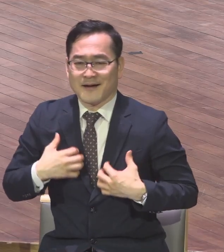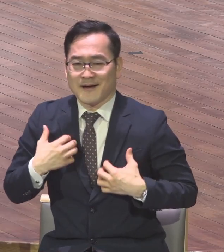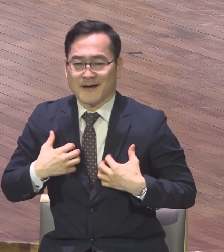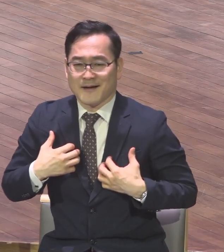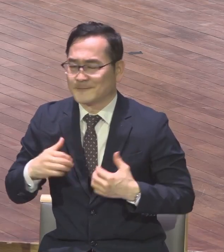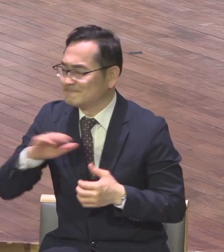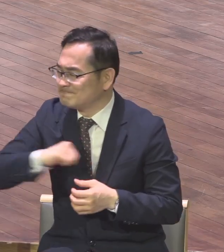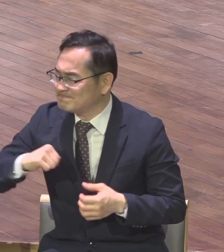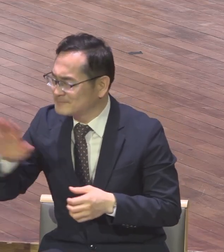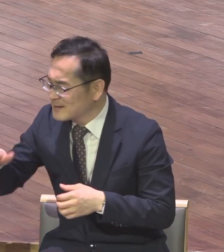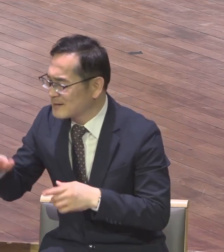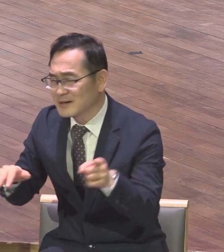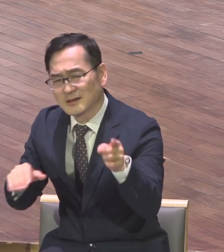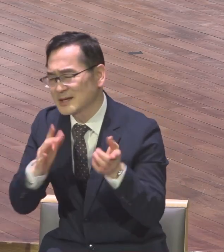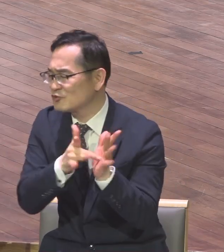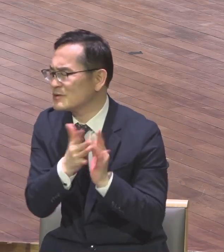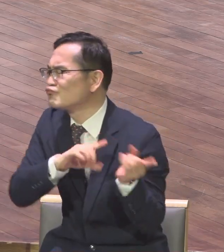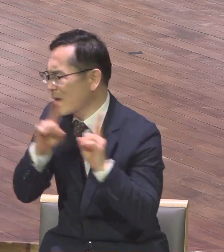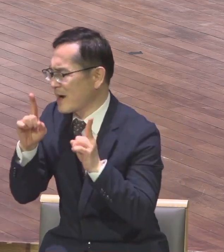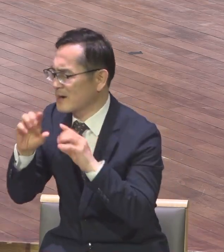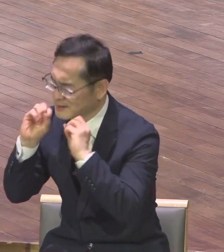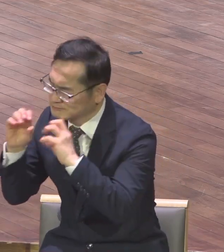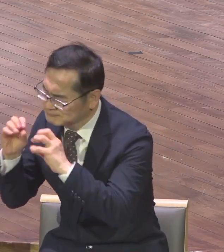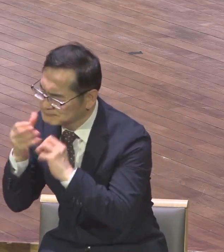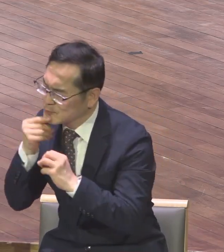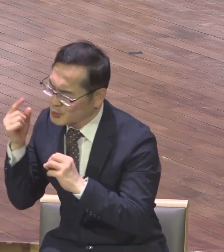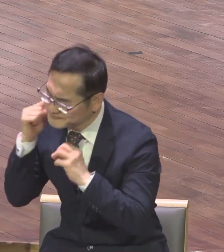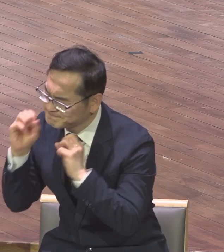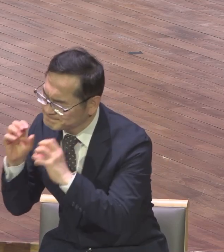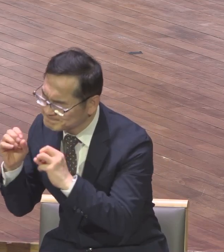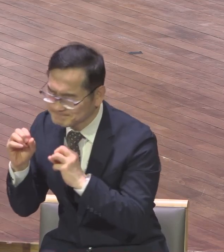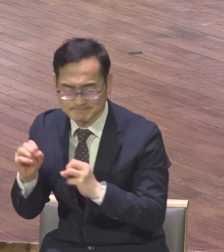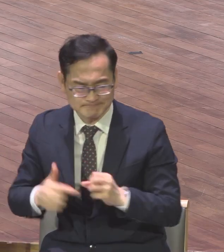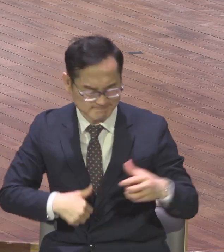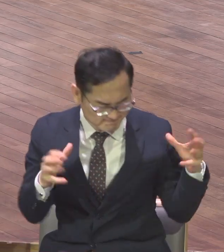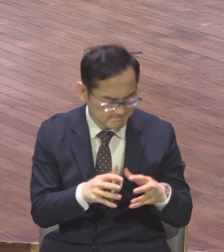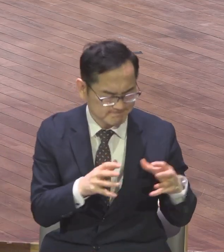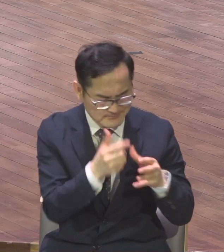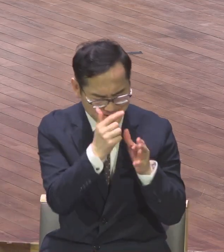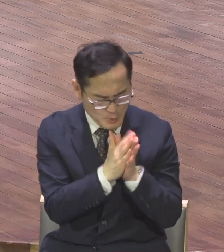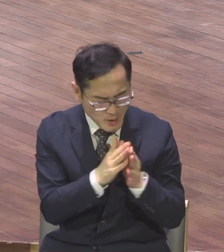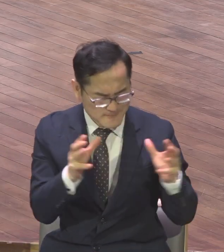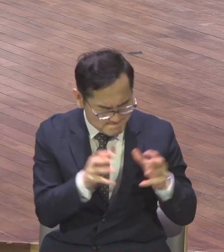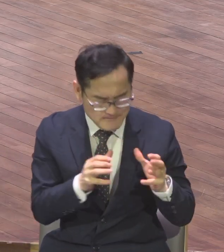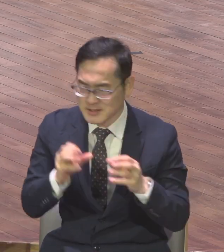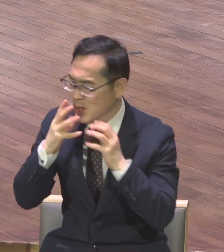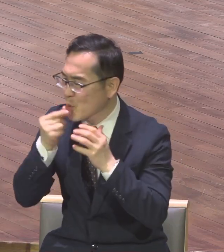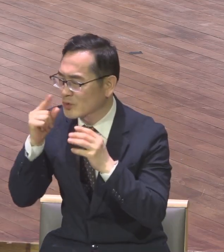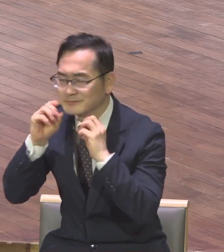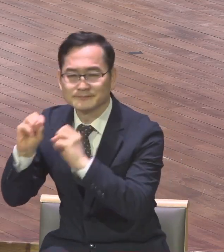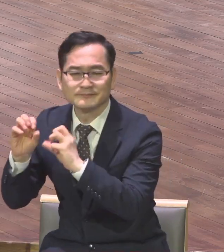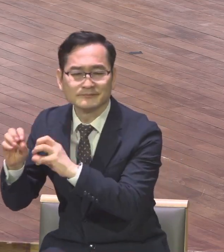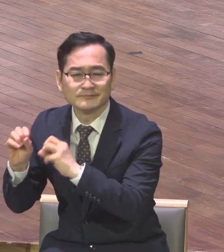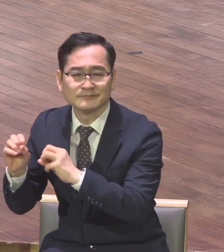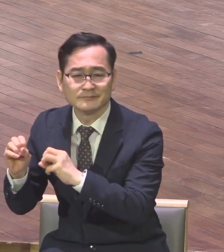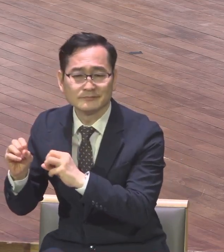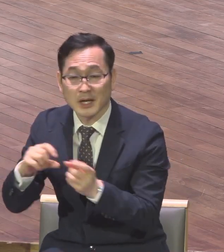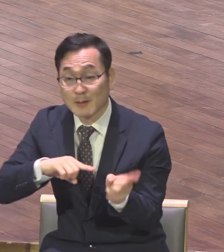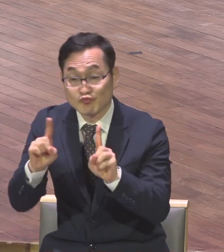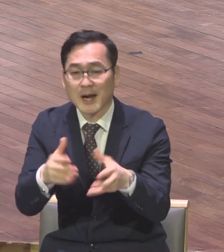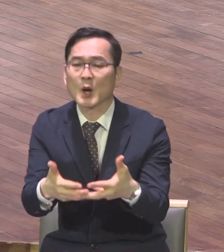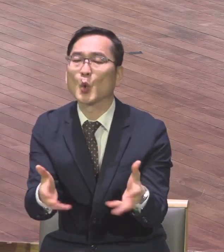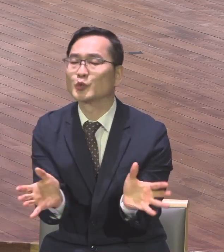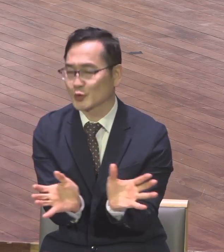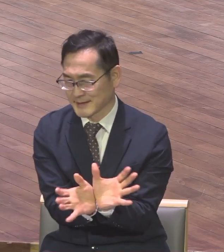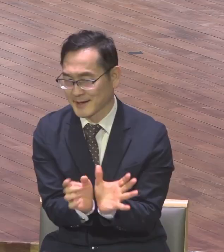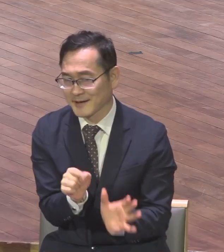전포하는 부활 공동체가 되어야 한다. 부활 공동체, 기쁨의 이 부활 공동체,